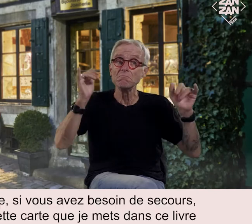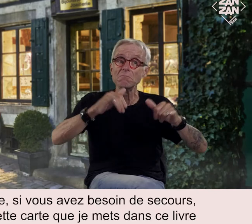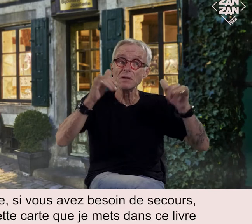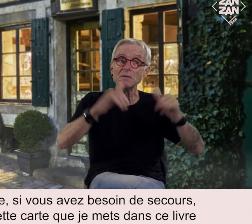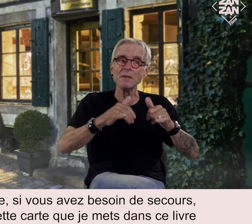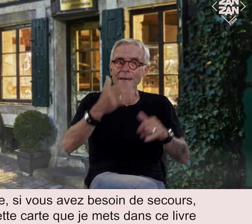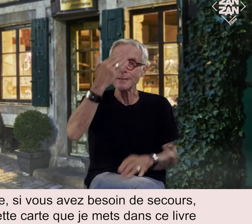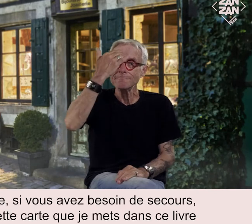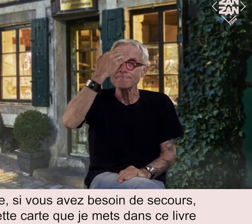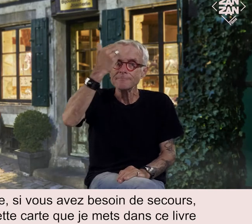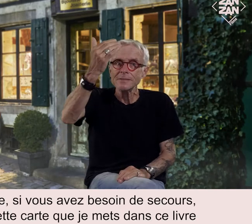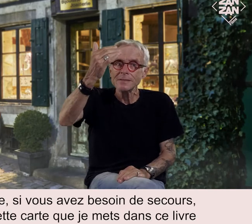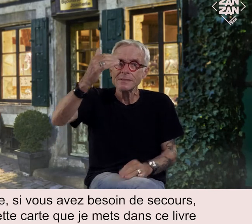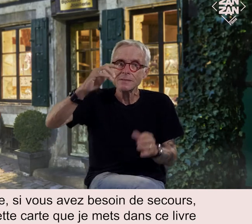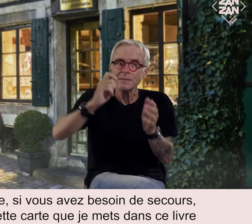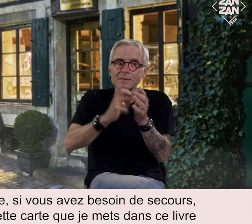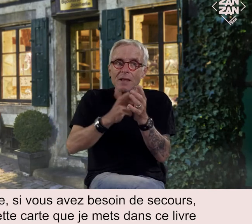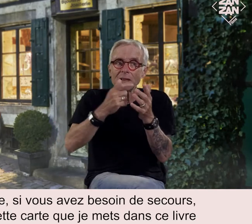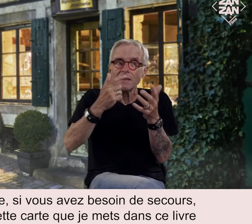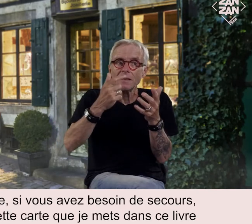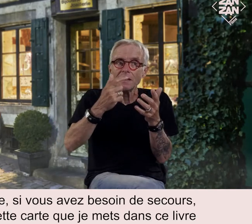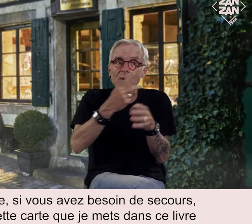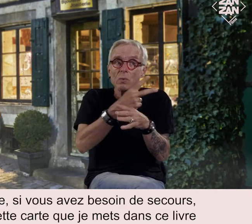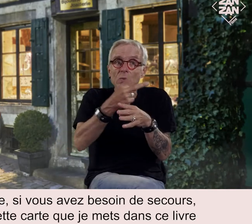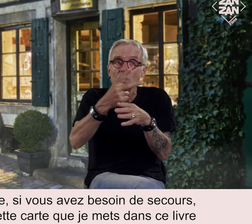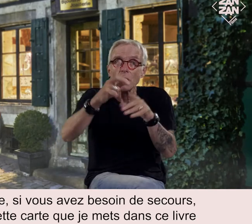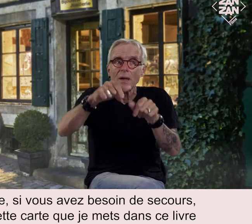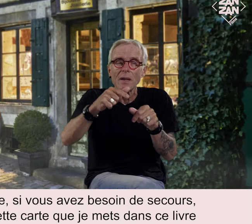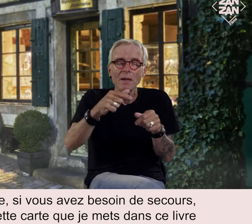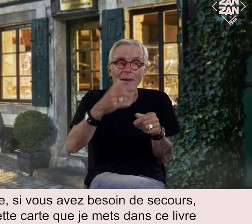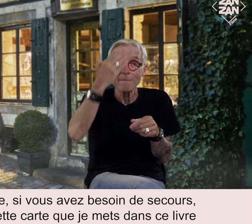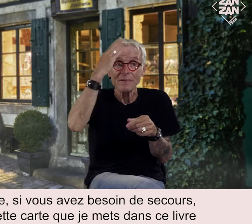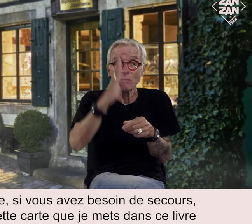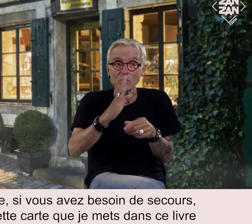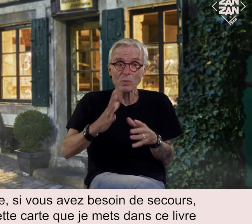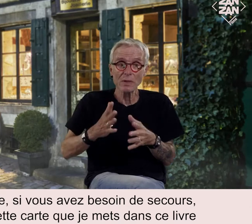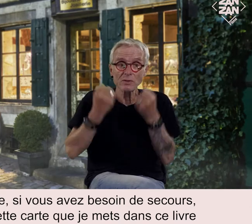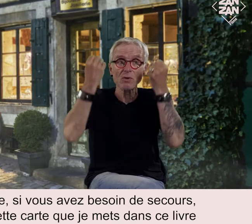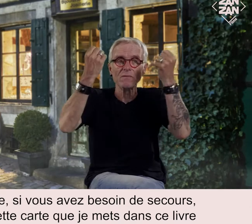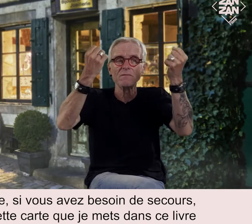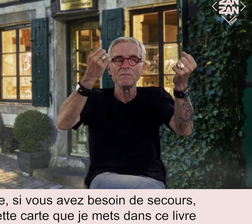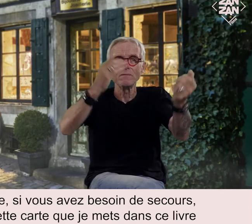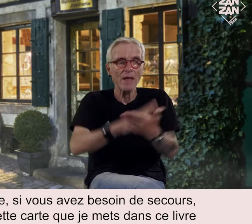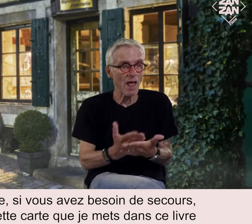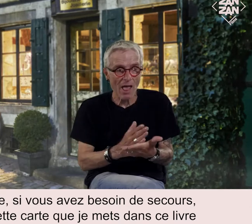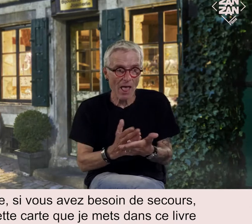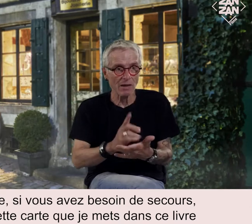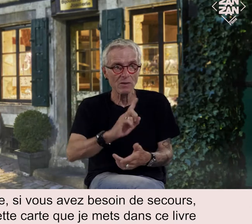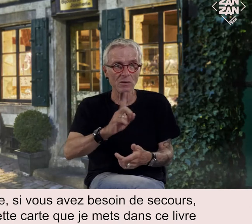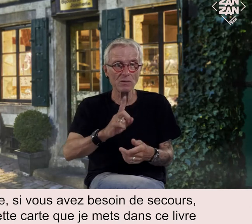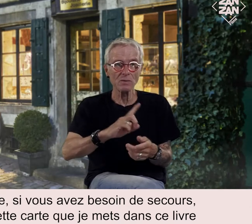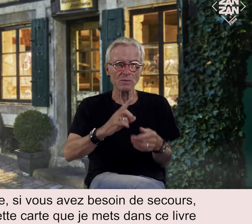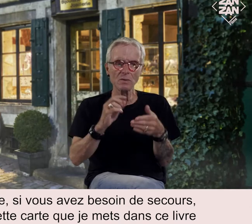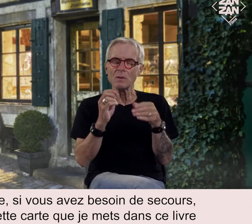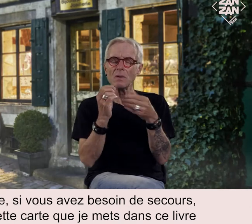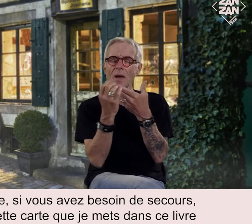« Si jamais un péril vous menace, si vous avez besoin de secours, n'hésitez pas, jetez à la